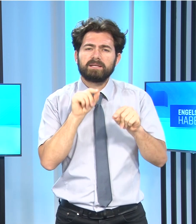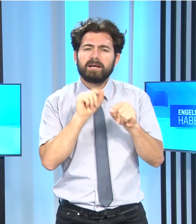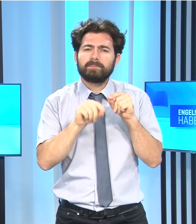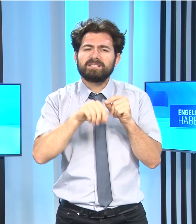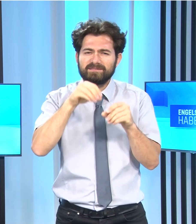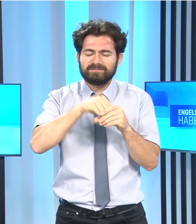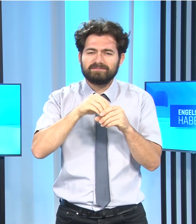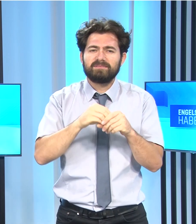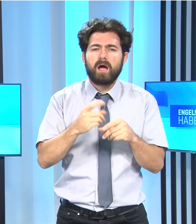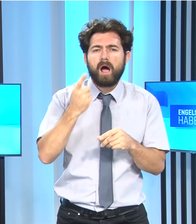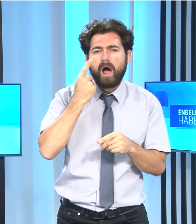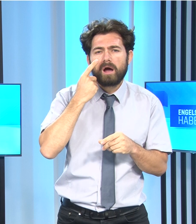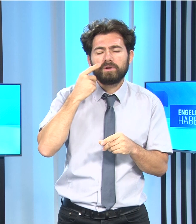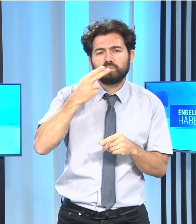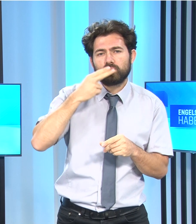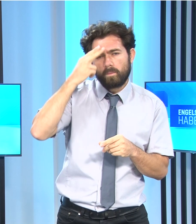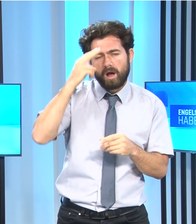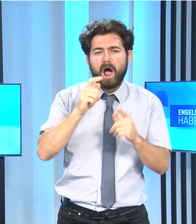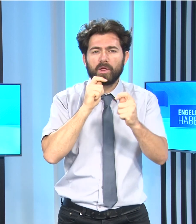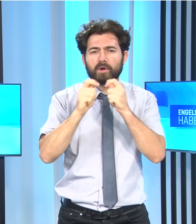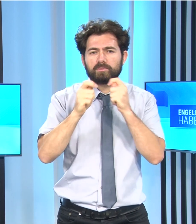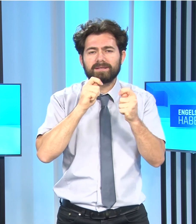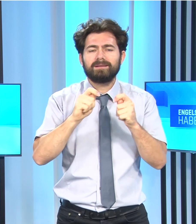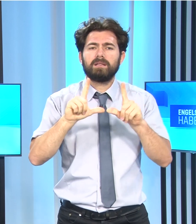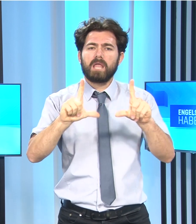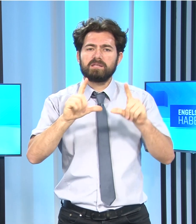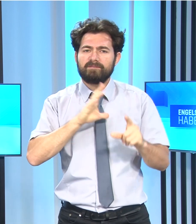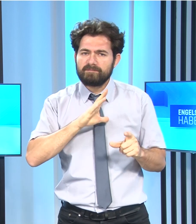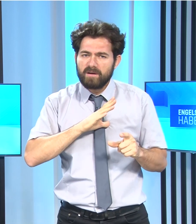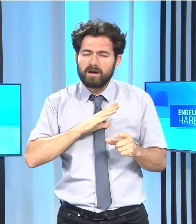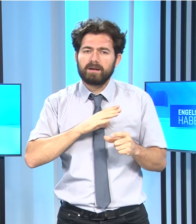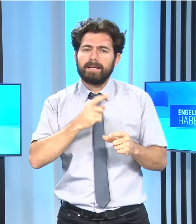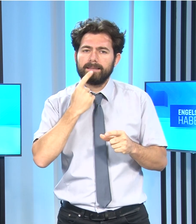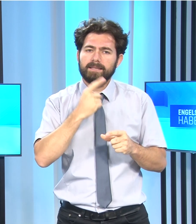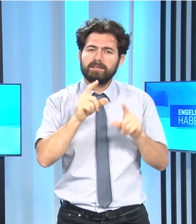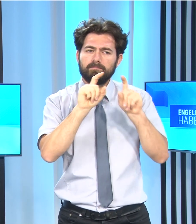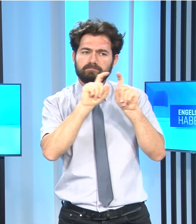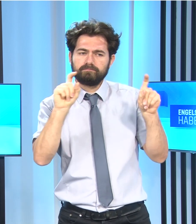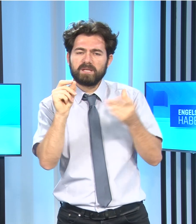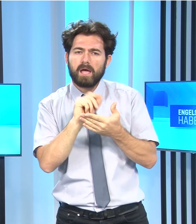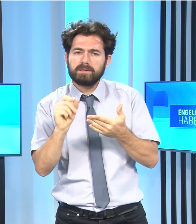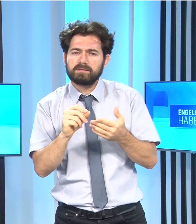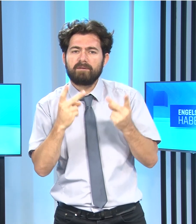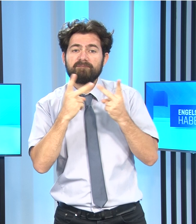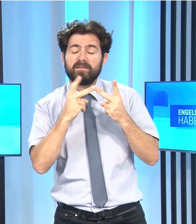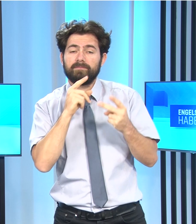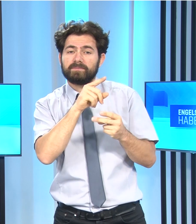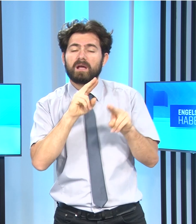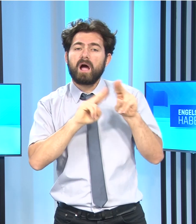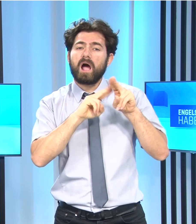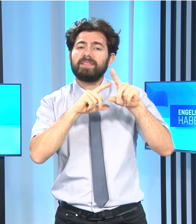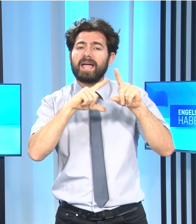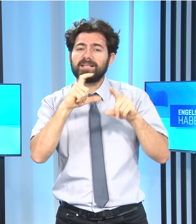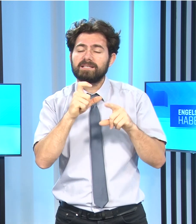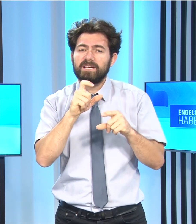Kıbrıs'ın da Hayırlı Cuma Anlaşması'na ihtiyacı var başlıklı yazısında Wilson, Kuzey Kıbrıs Türk